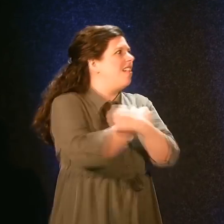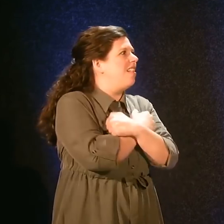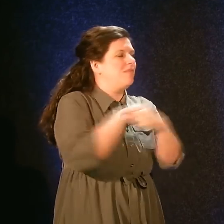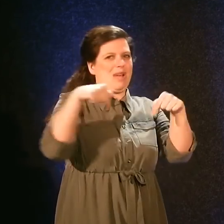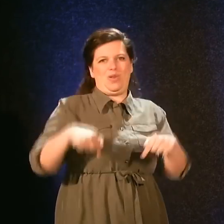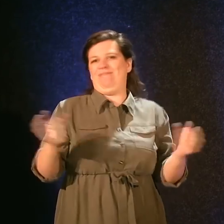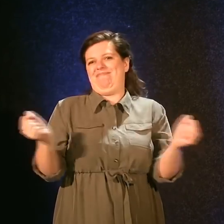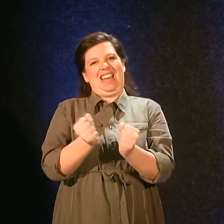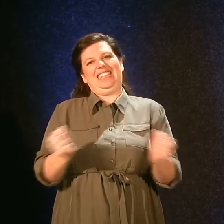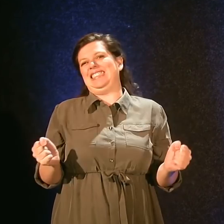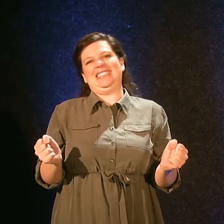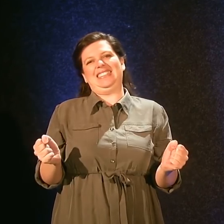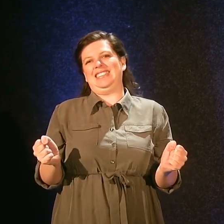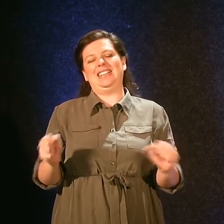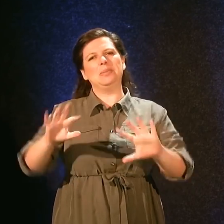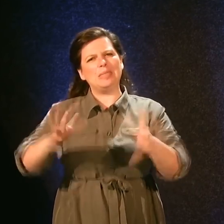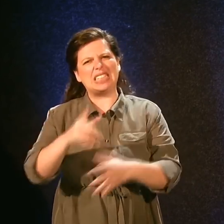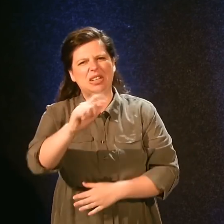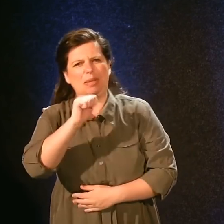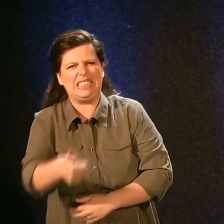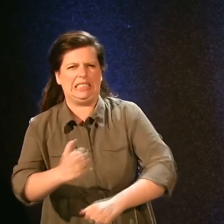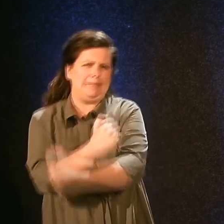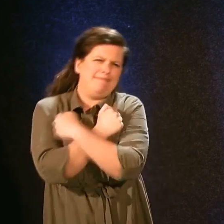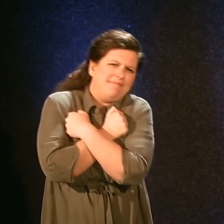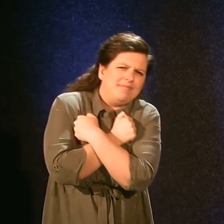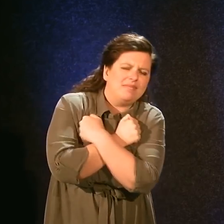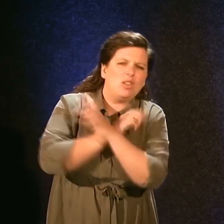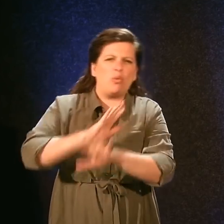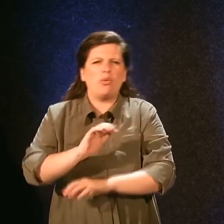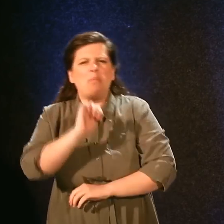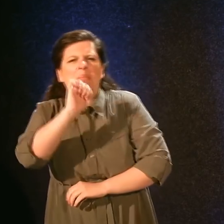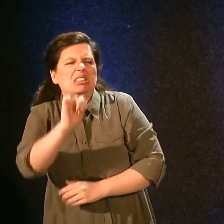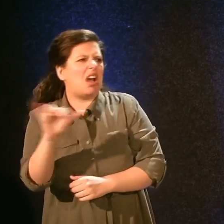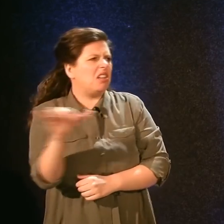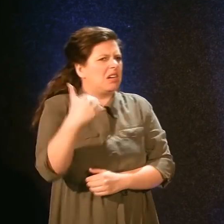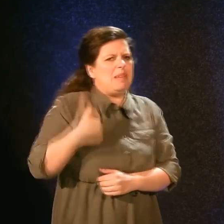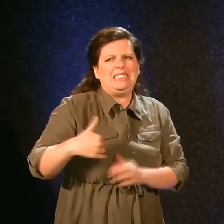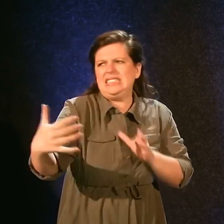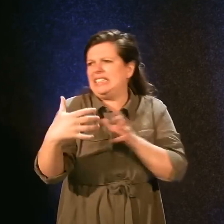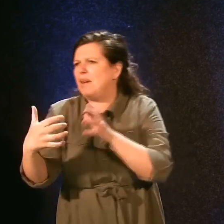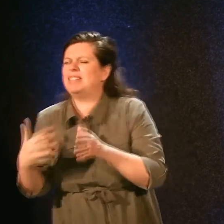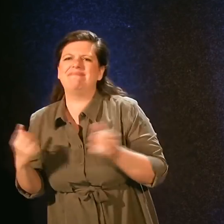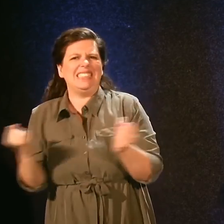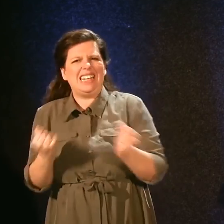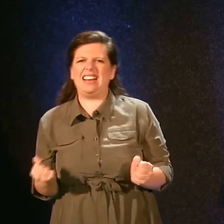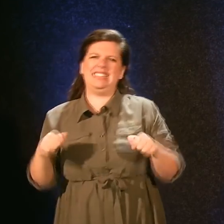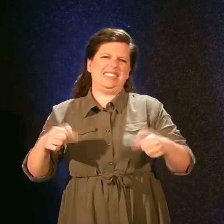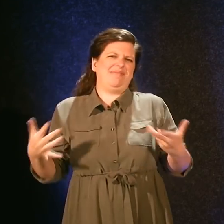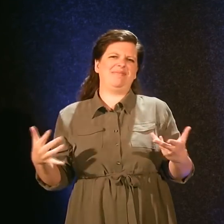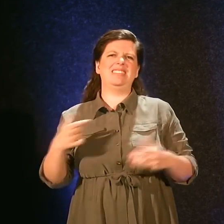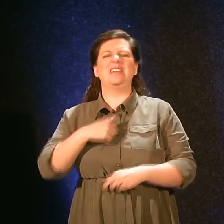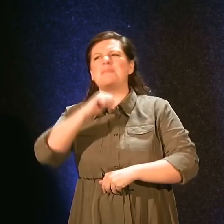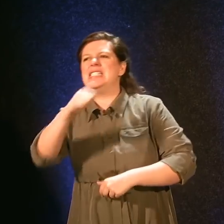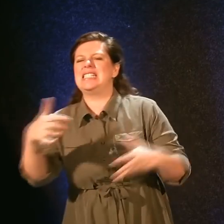En misschien mis je dat wel. Misschien mis je wel het met andere mensen samen zijn. Ik wel. Ik mis het samen zingen. Ik mis het